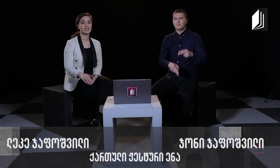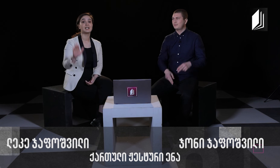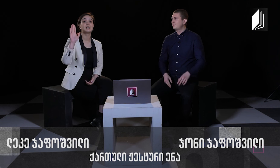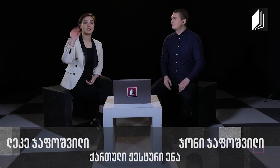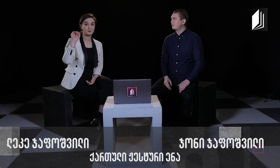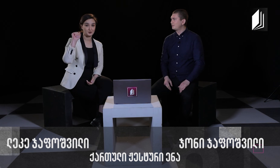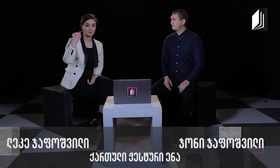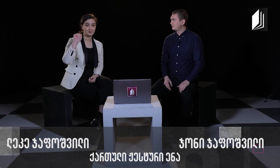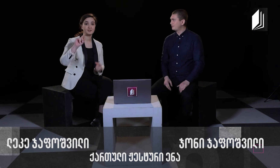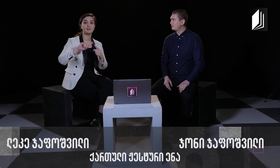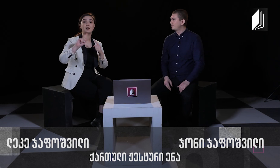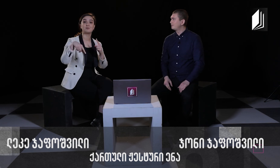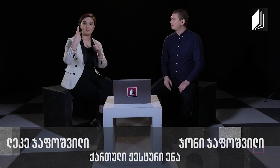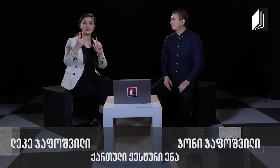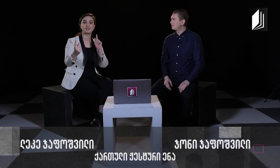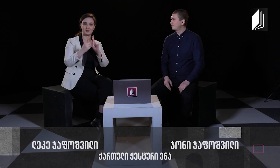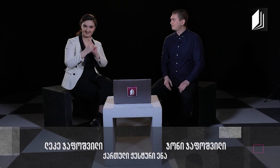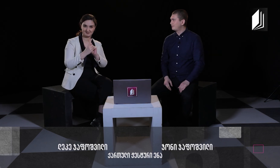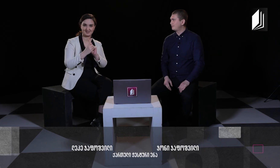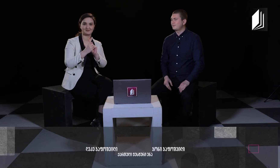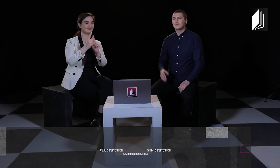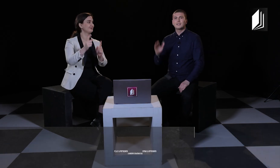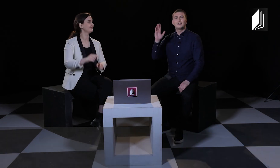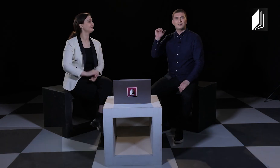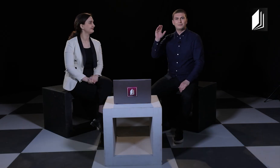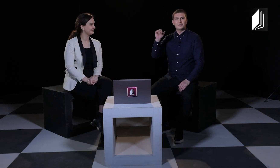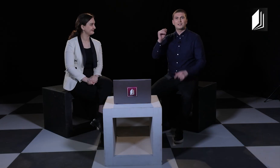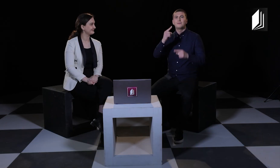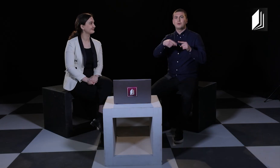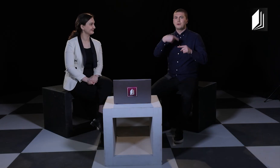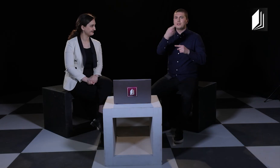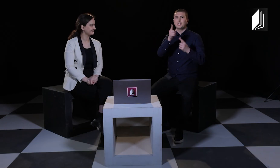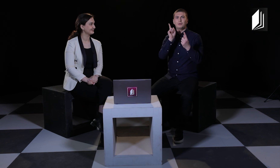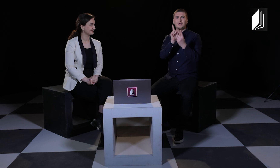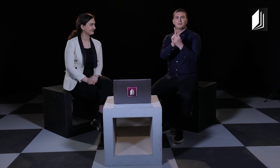გემშვიდობებით, მომავალ შეხვედრამდე. ნახვამდის, მომავალ შეხვედრამდე.